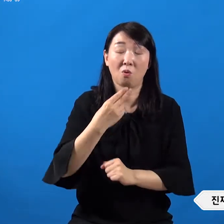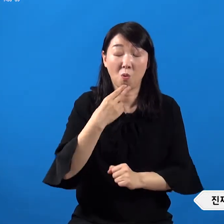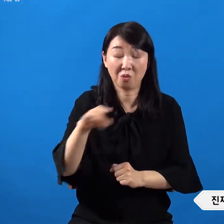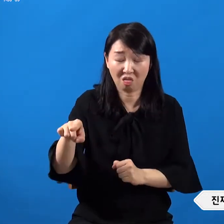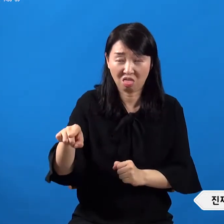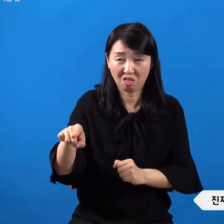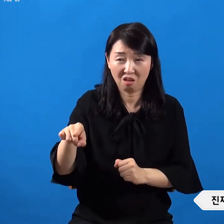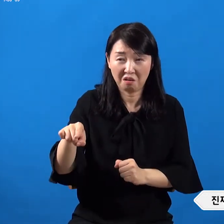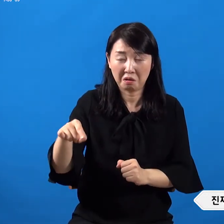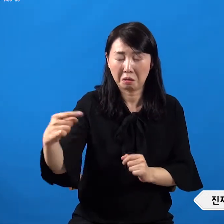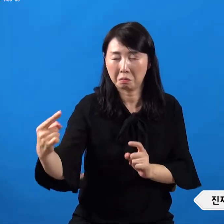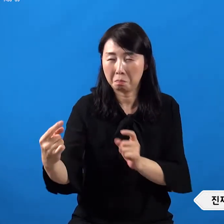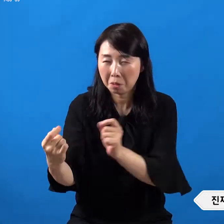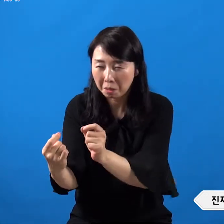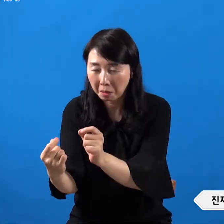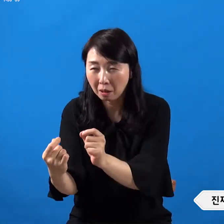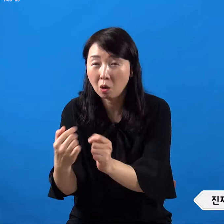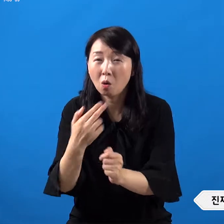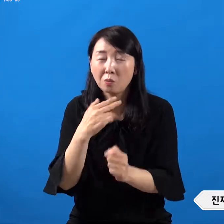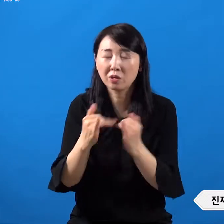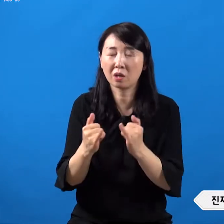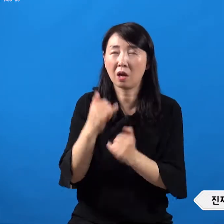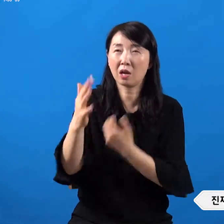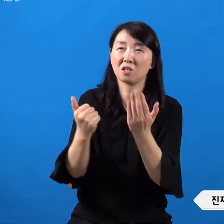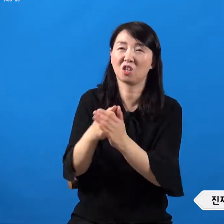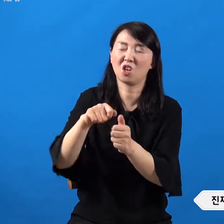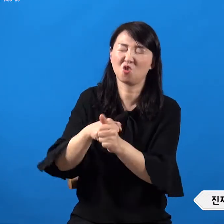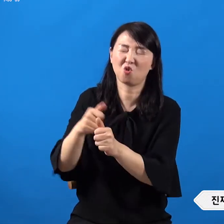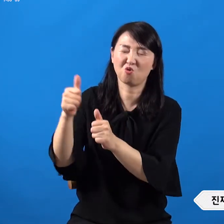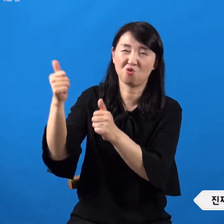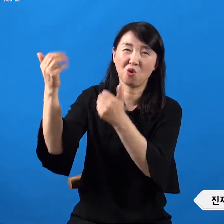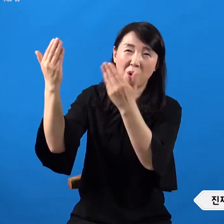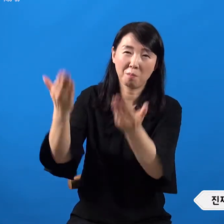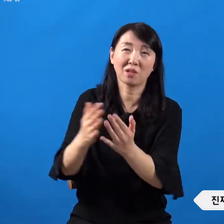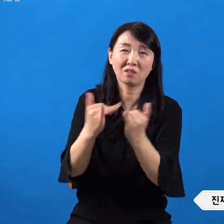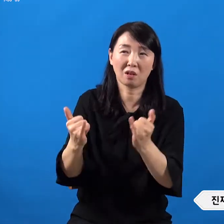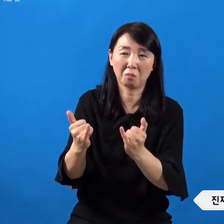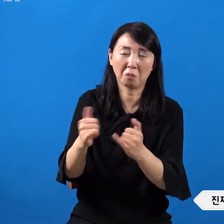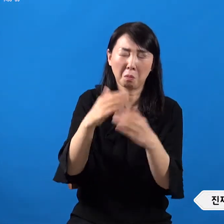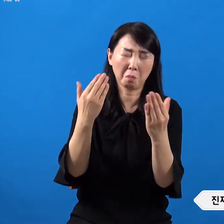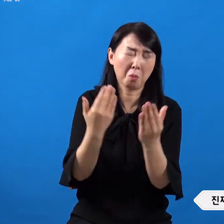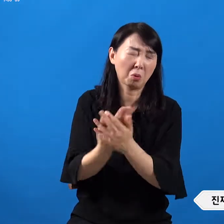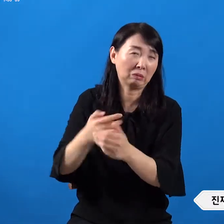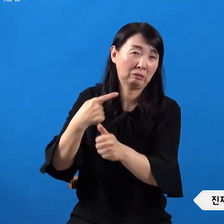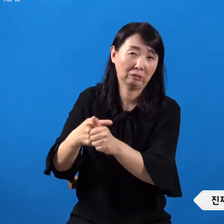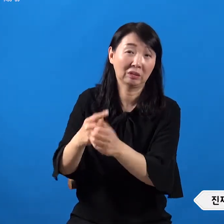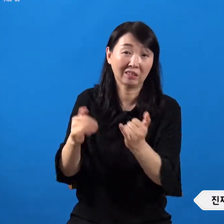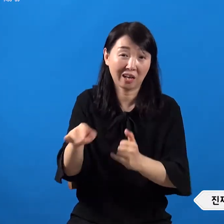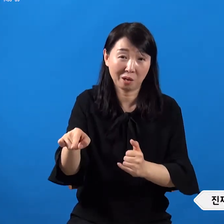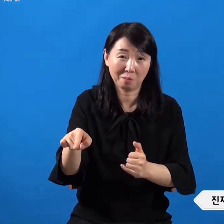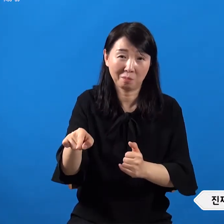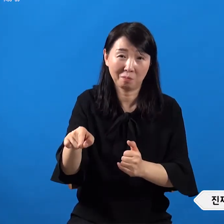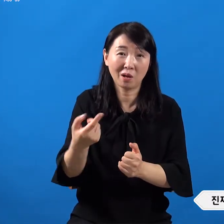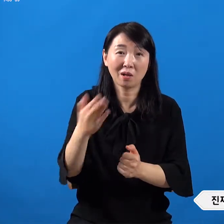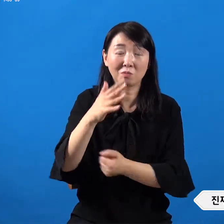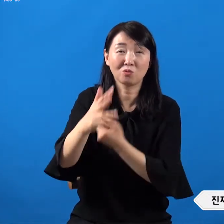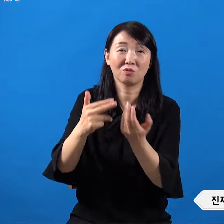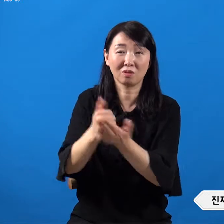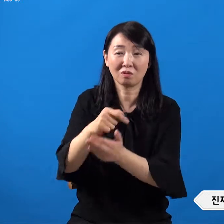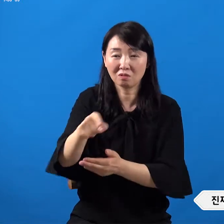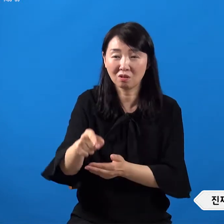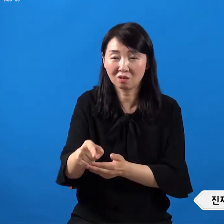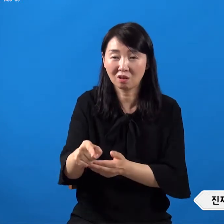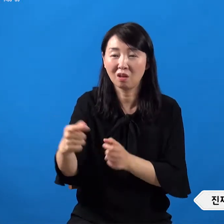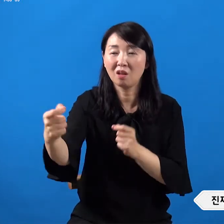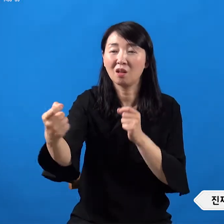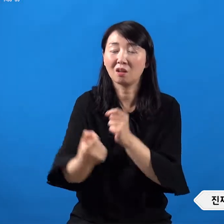않았던, 근처도 가지 않았던, 하나님께 저주를 받았던 사람이라고 인정을 받았던 자들입니다. 그런데 주님께서